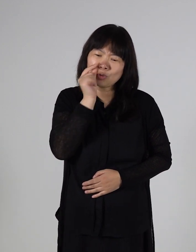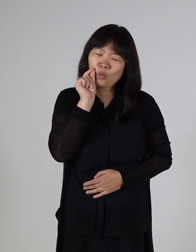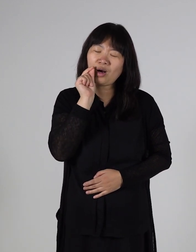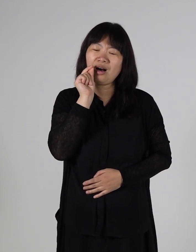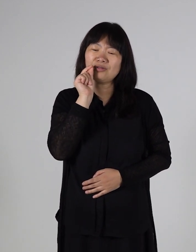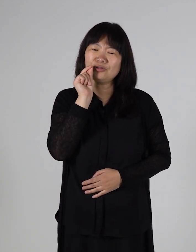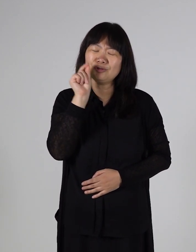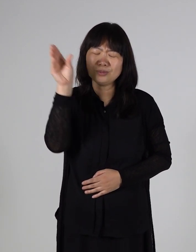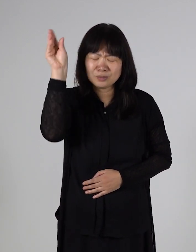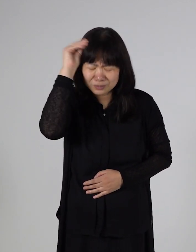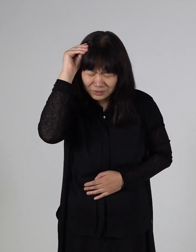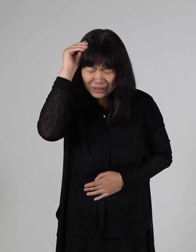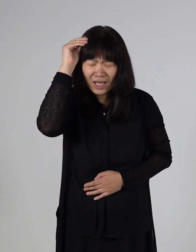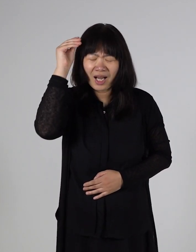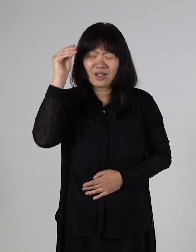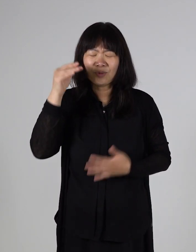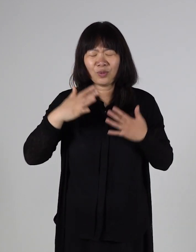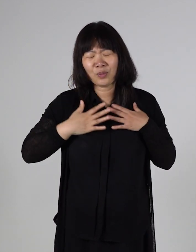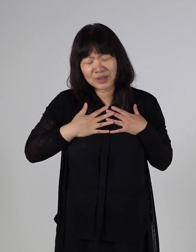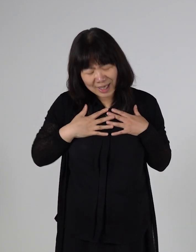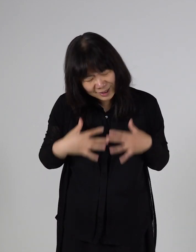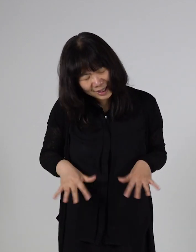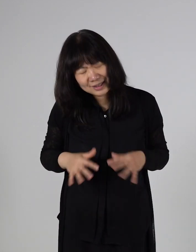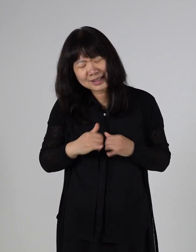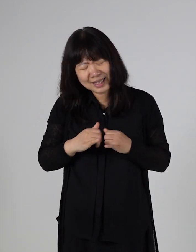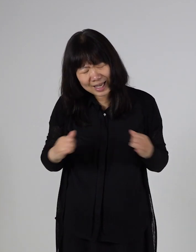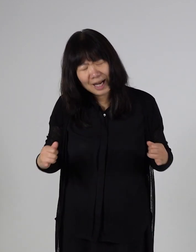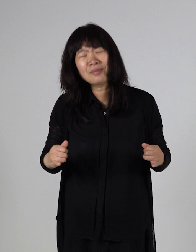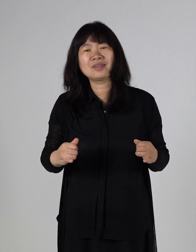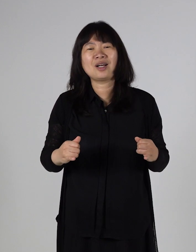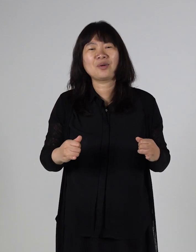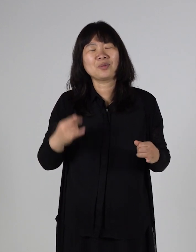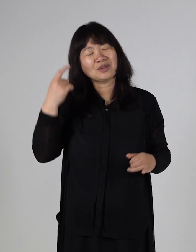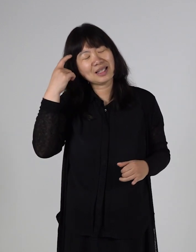자기 자신을 비천하게 여기라는 말도 아니에요.